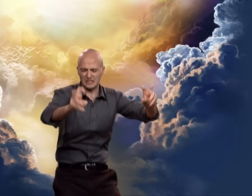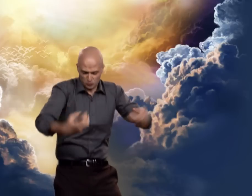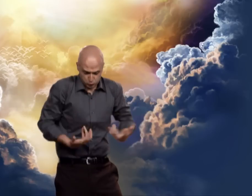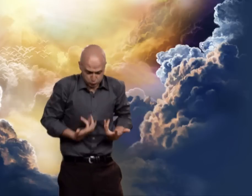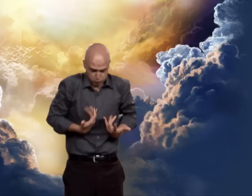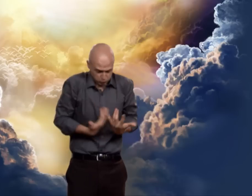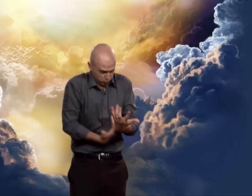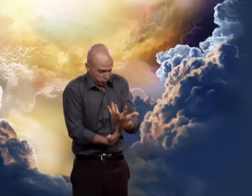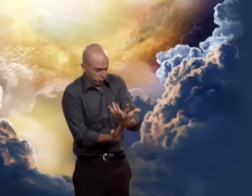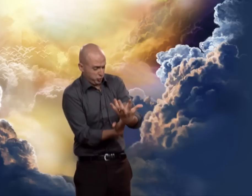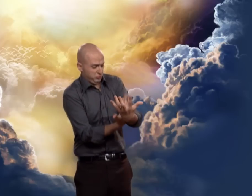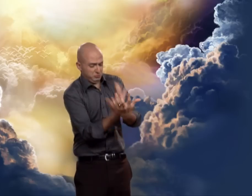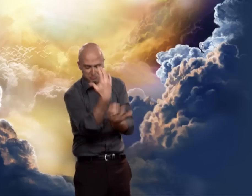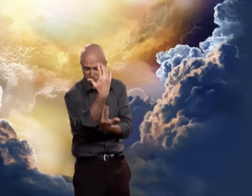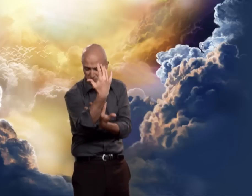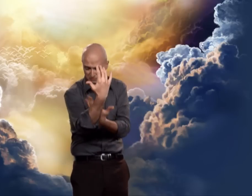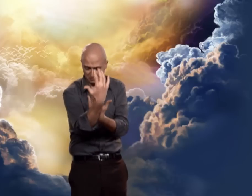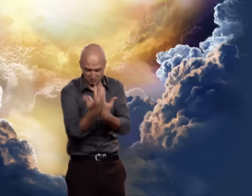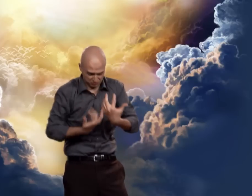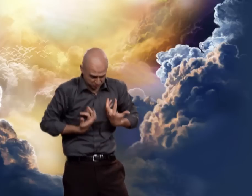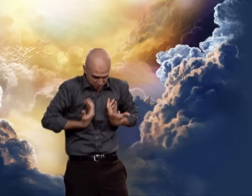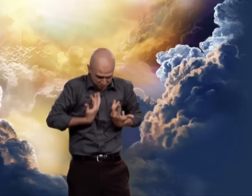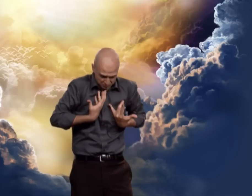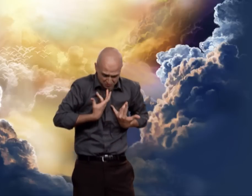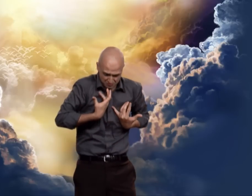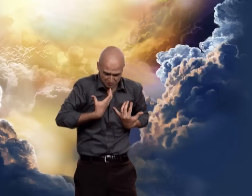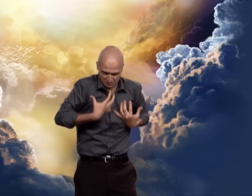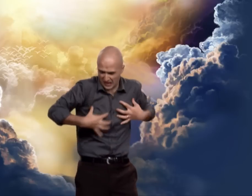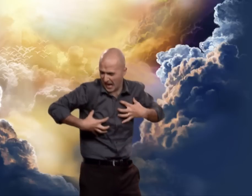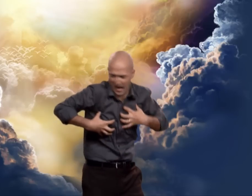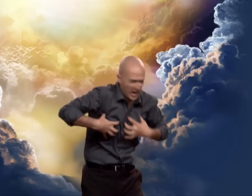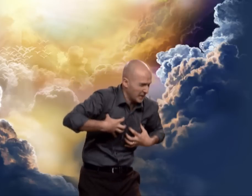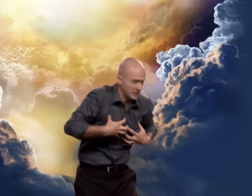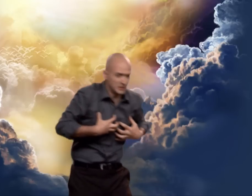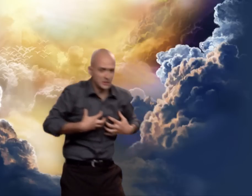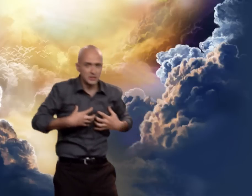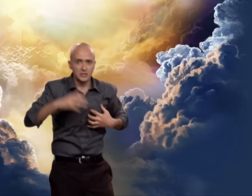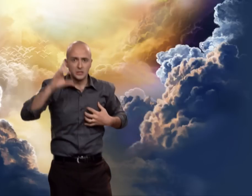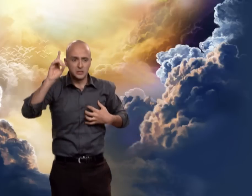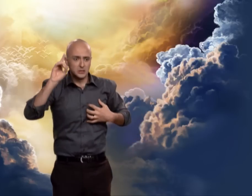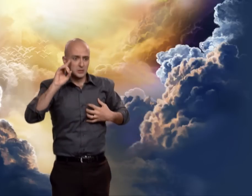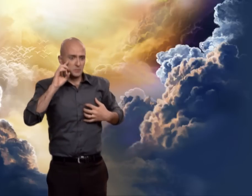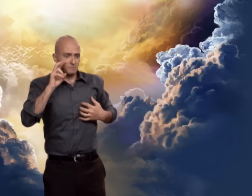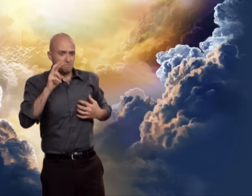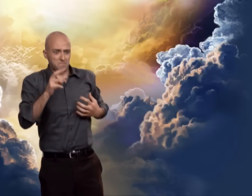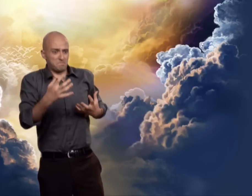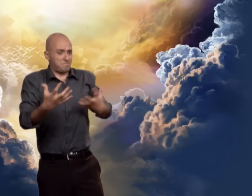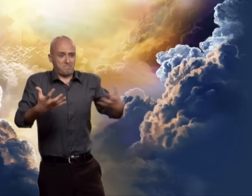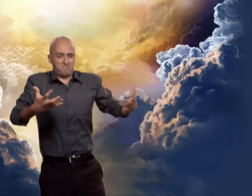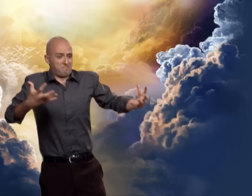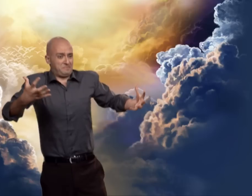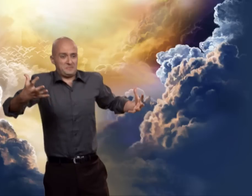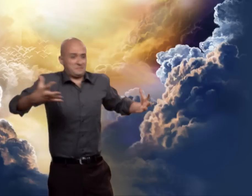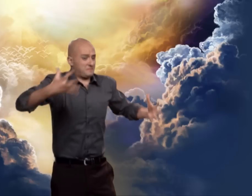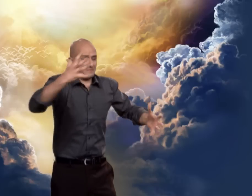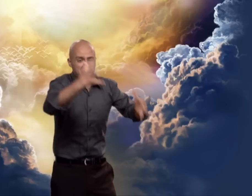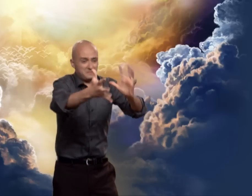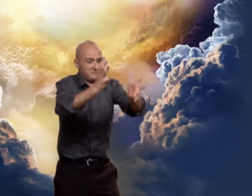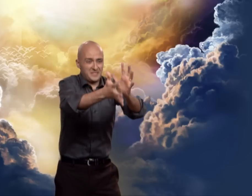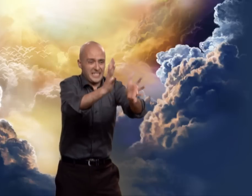dos ensinos da palavra de Deus, aceitando falsas doutrinas porque foram ensinadas por nossos pais, recebemos a